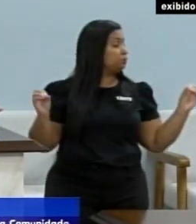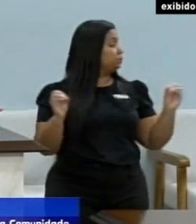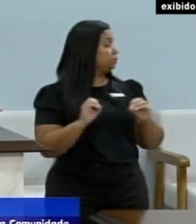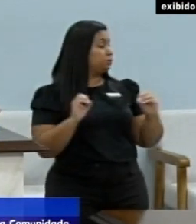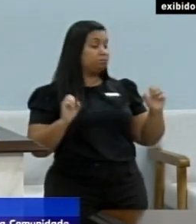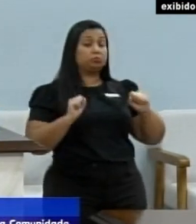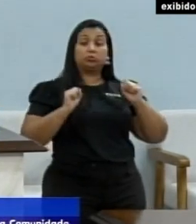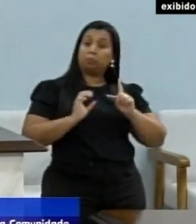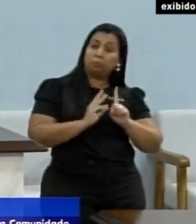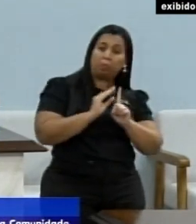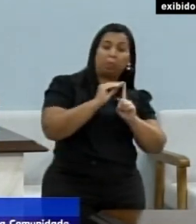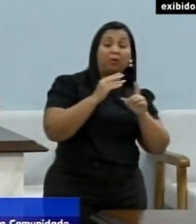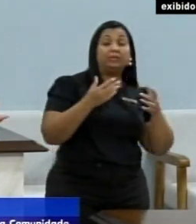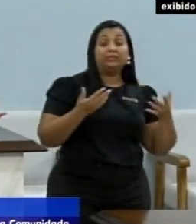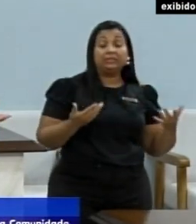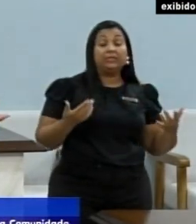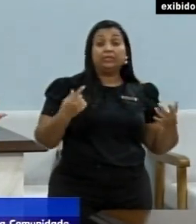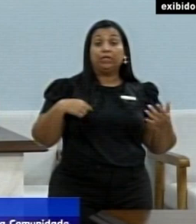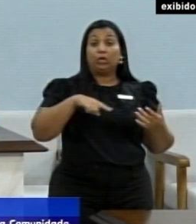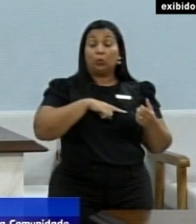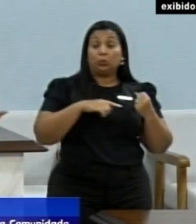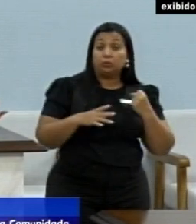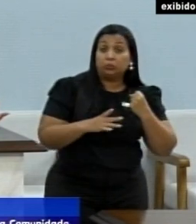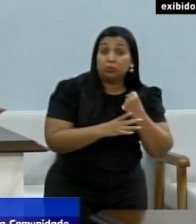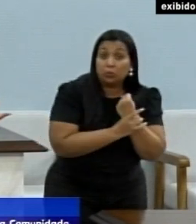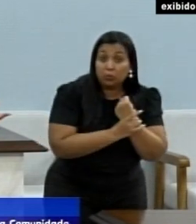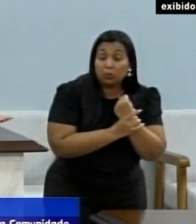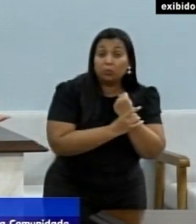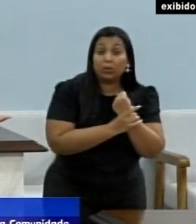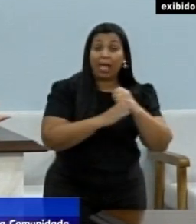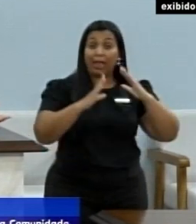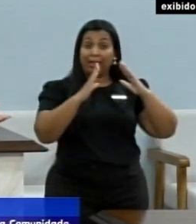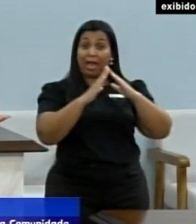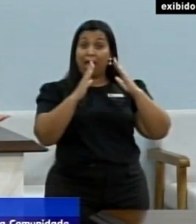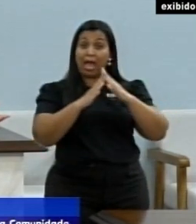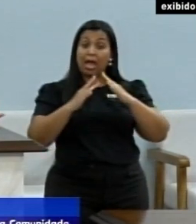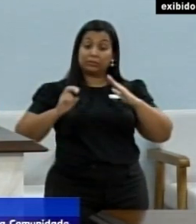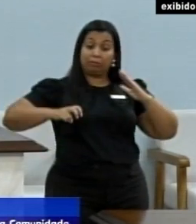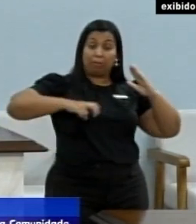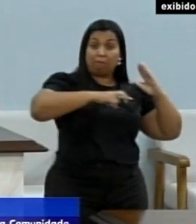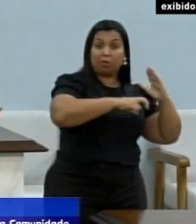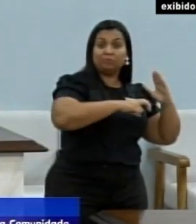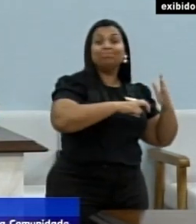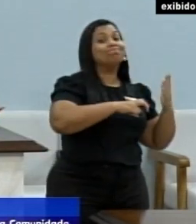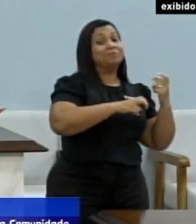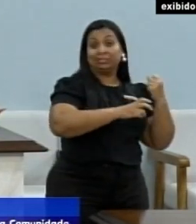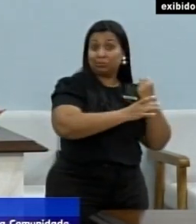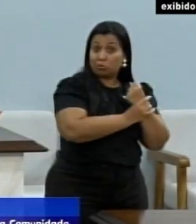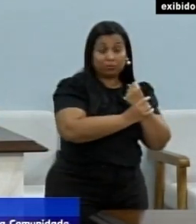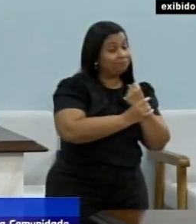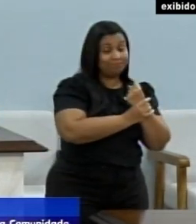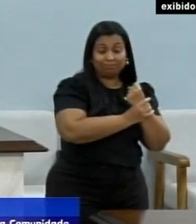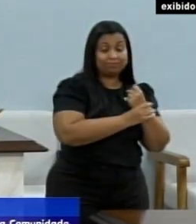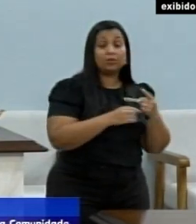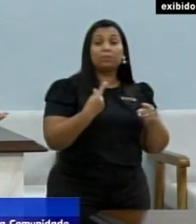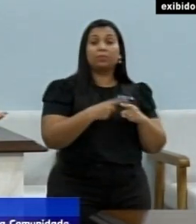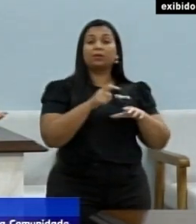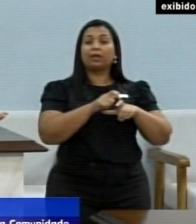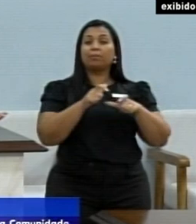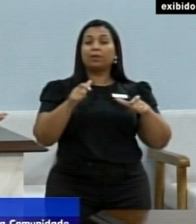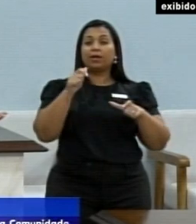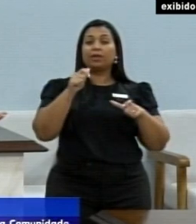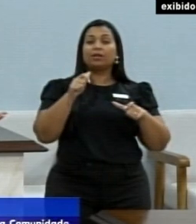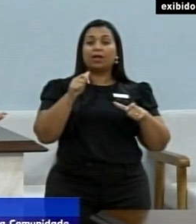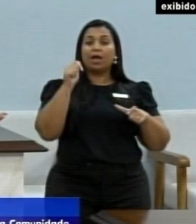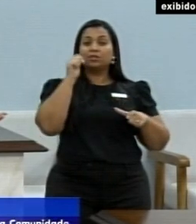qualquer assédio, e nós não estamos seguras quando a gente volta para casa também. Porque na maioria das vezes, as mulheres que chegam